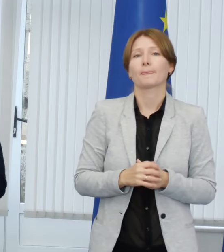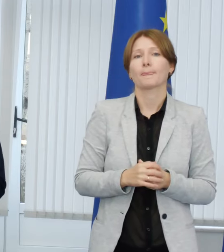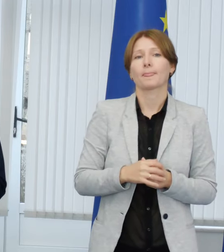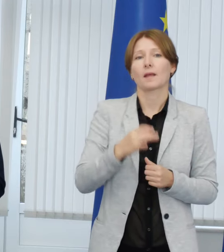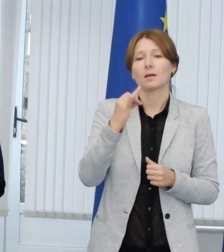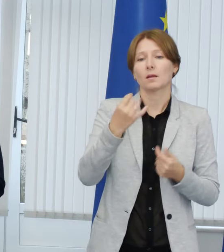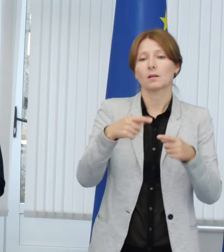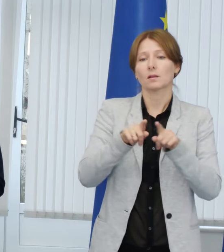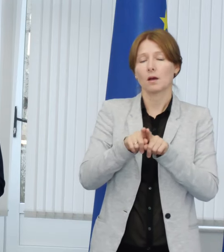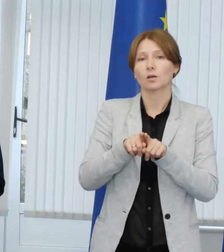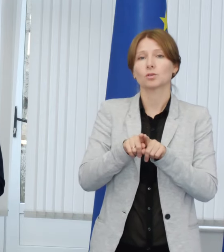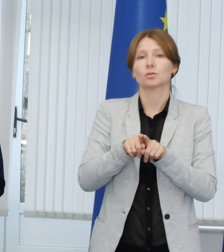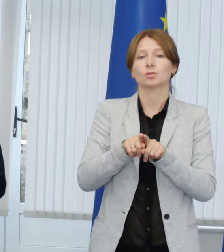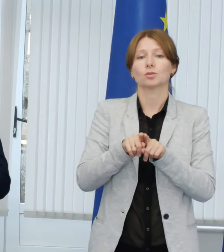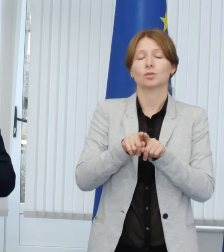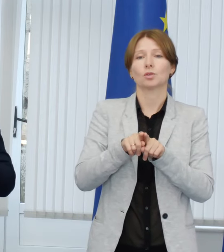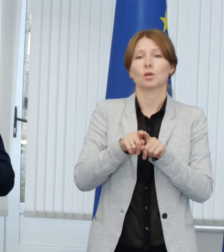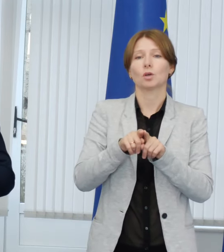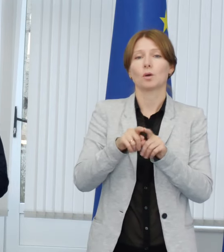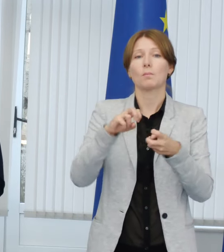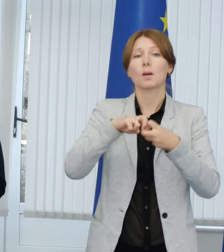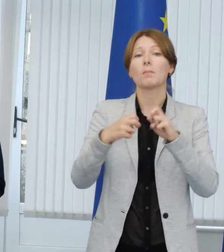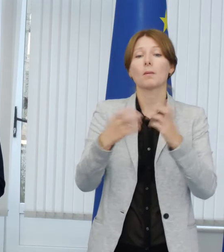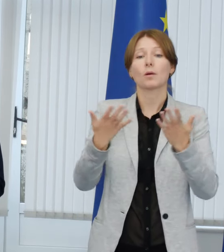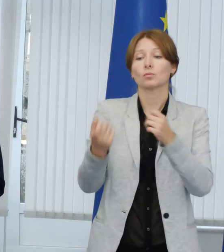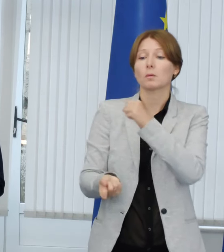Un alt element foarte important cu care ne-am confruntat și